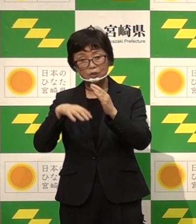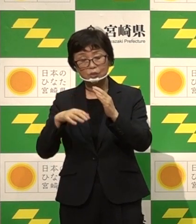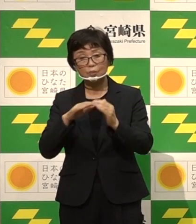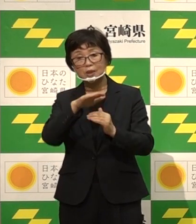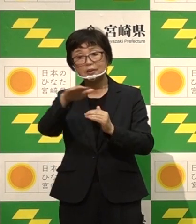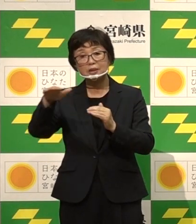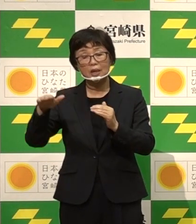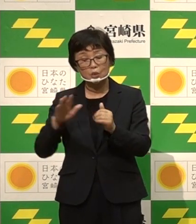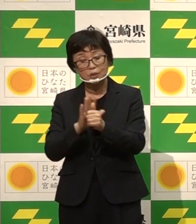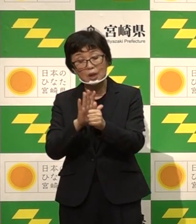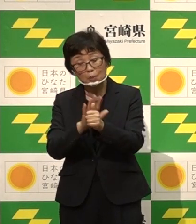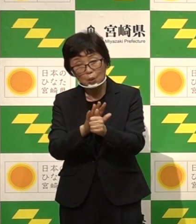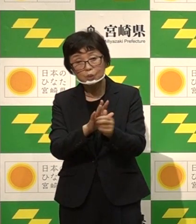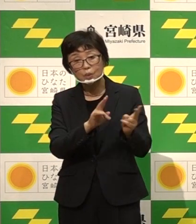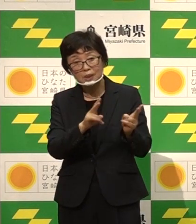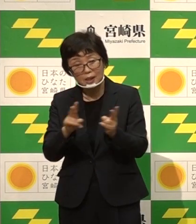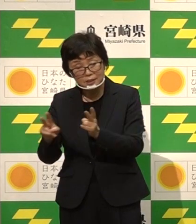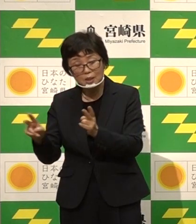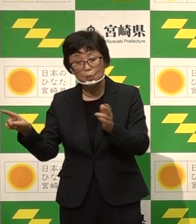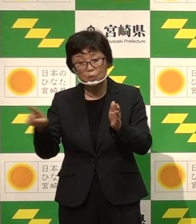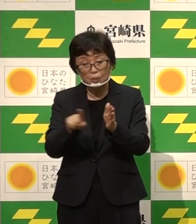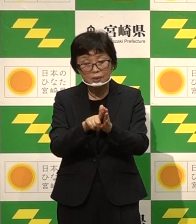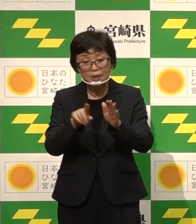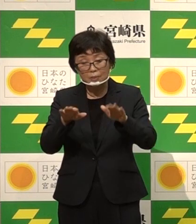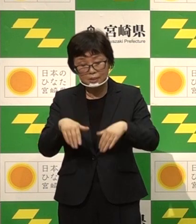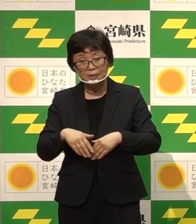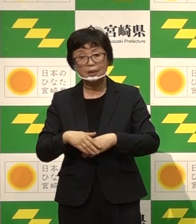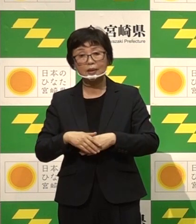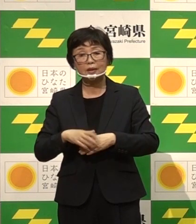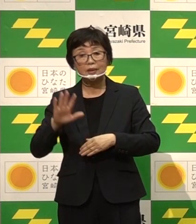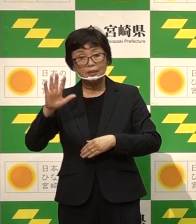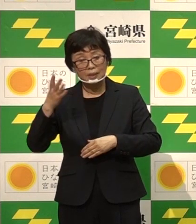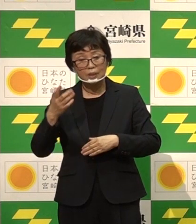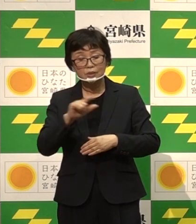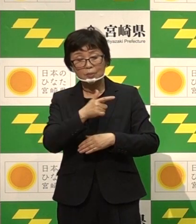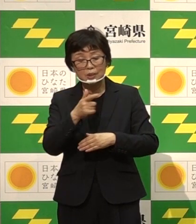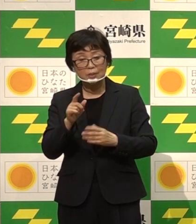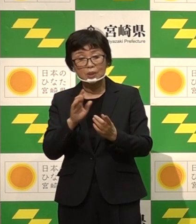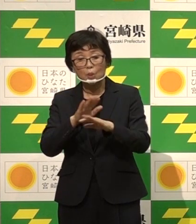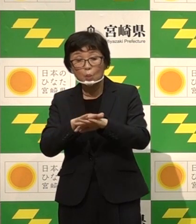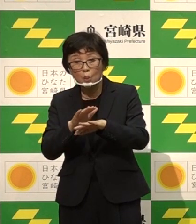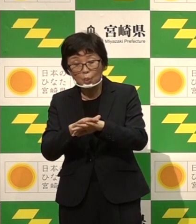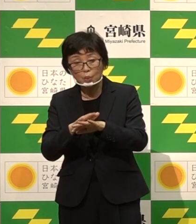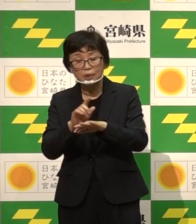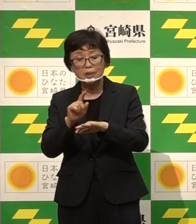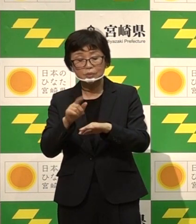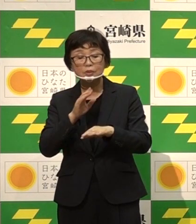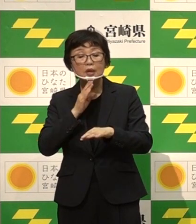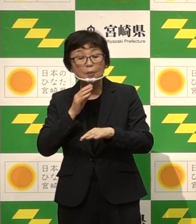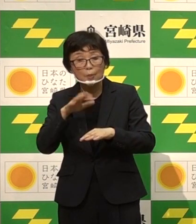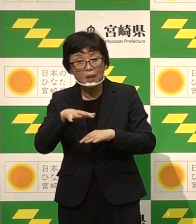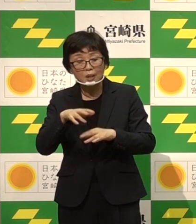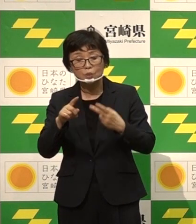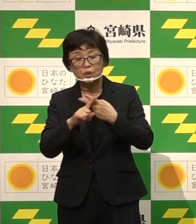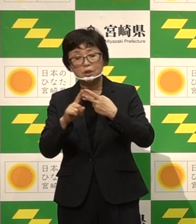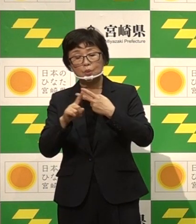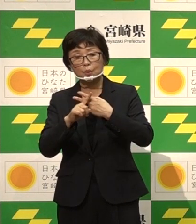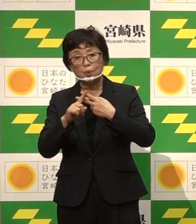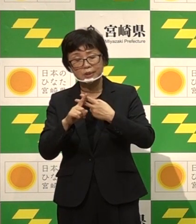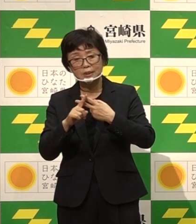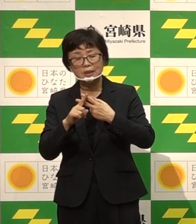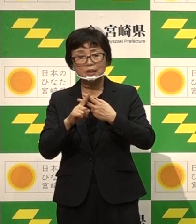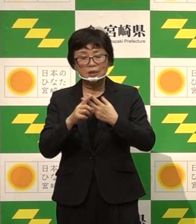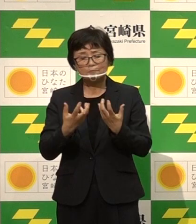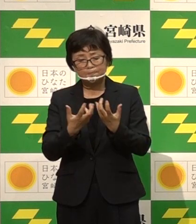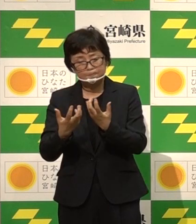ざまなサポート体制も取ってきておりますが、さまざまな形で、そういった現場の機能にもですね、圧迫